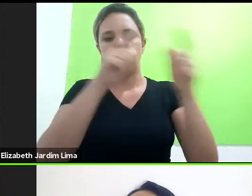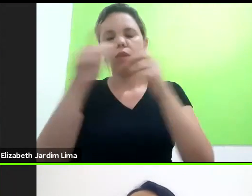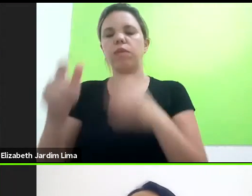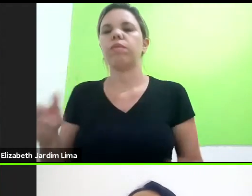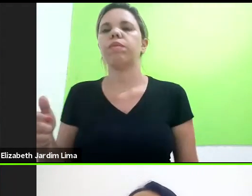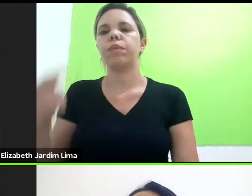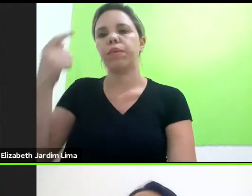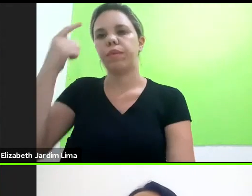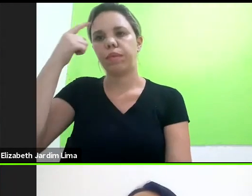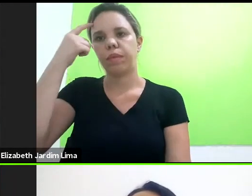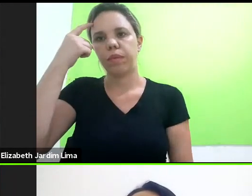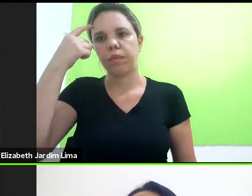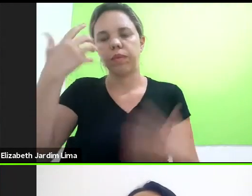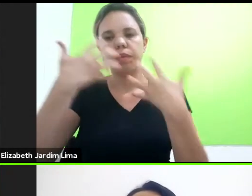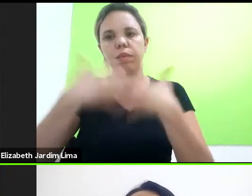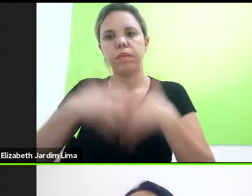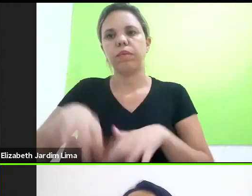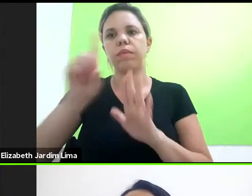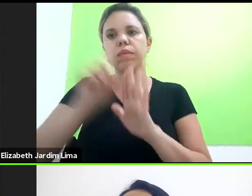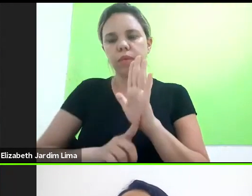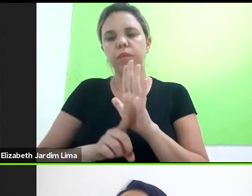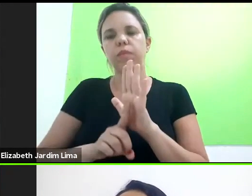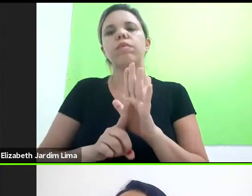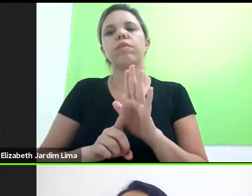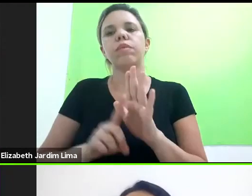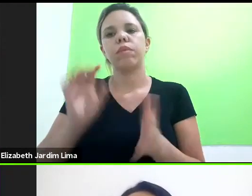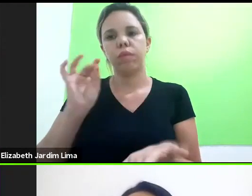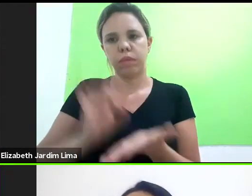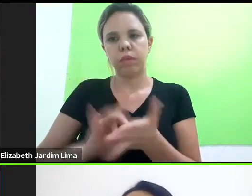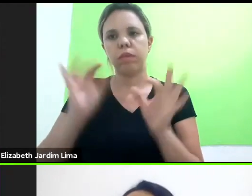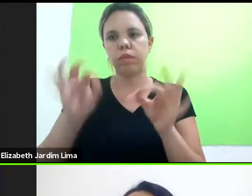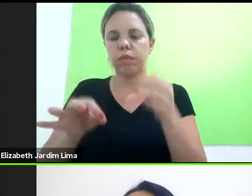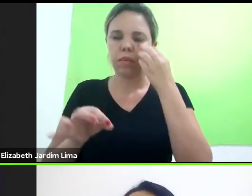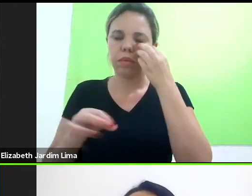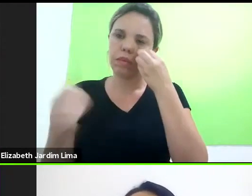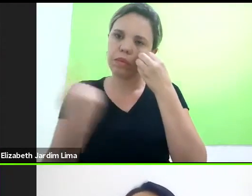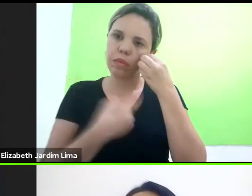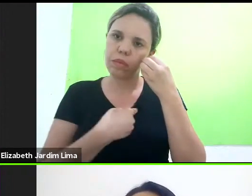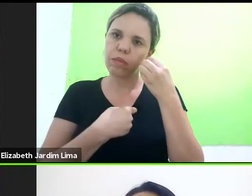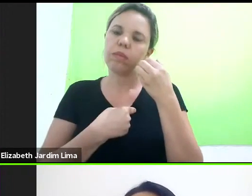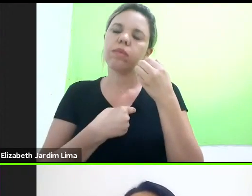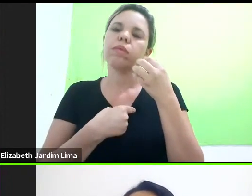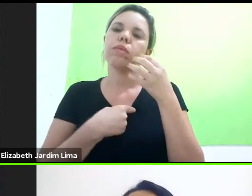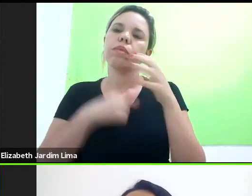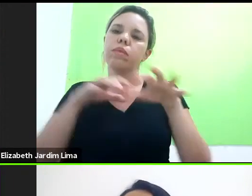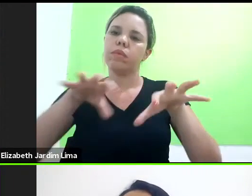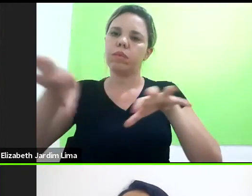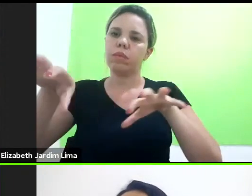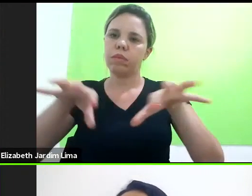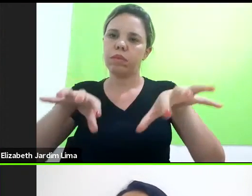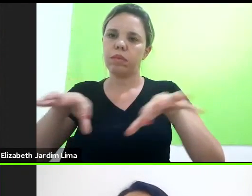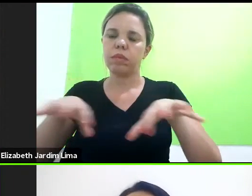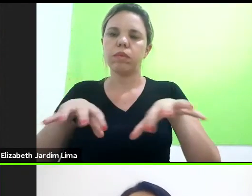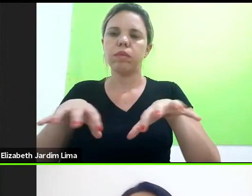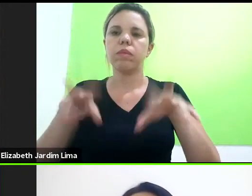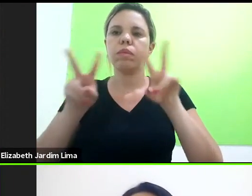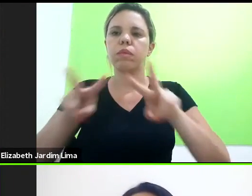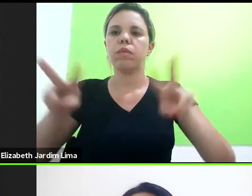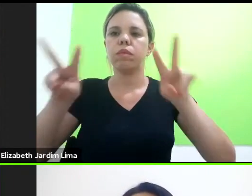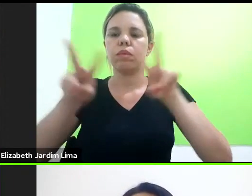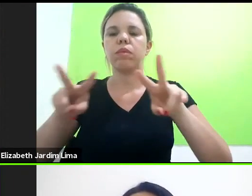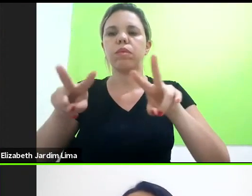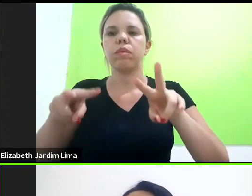Pensar o direito fora da caixinha mesmo, acho que isso já é um bom caminho para a gente descolonizar o olhar do outro